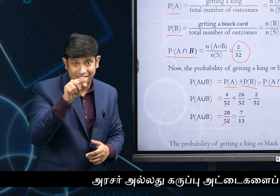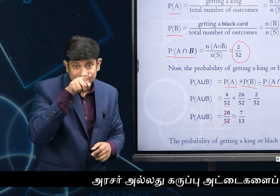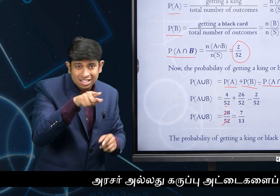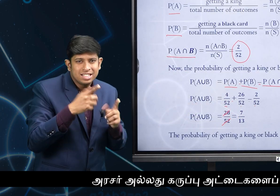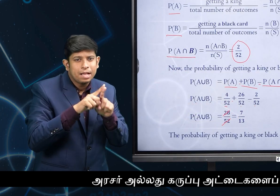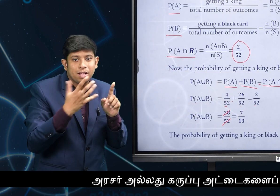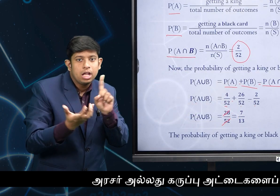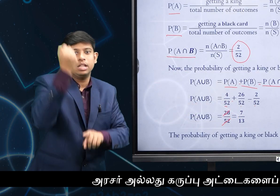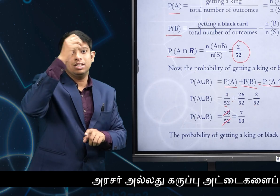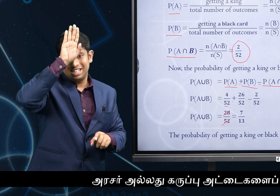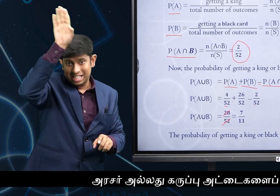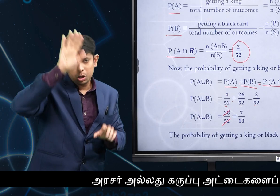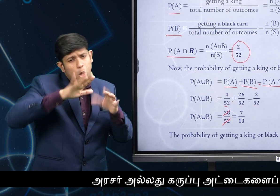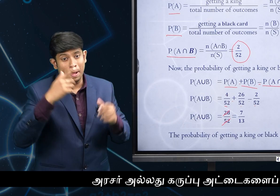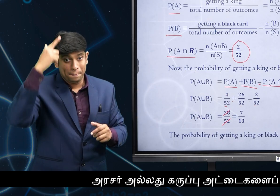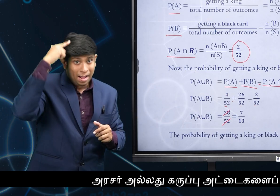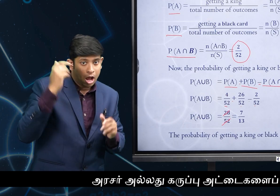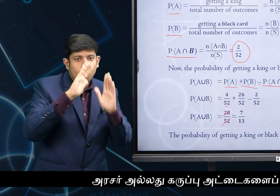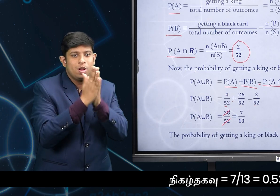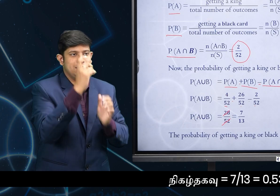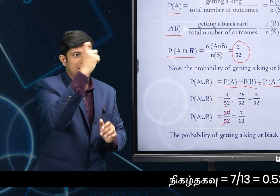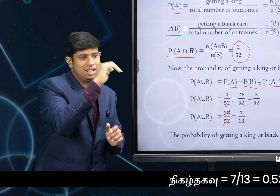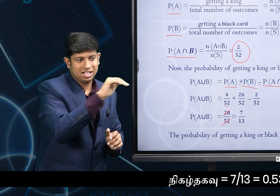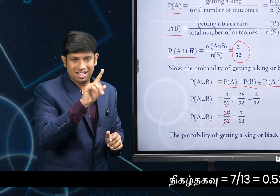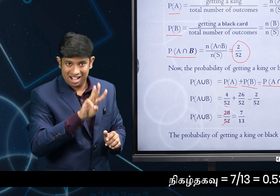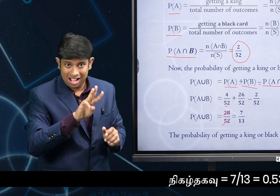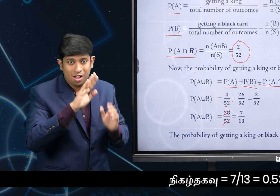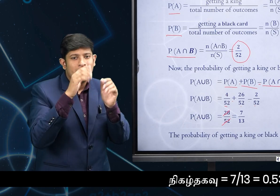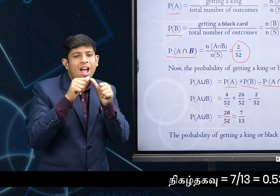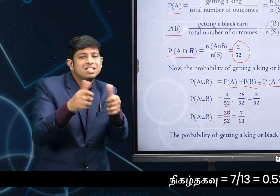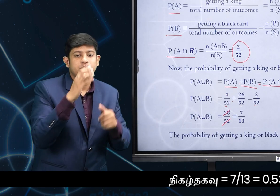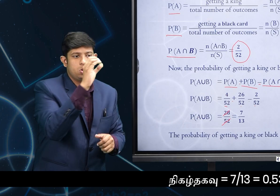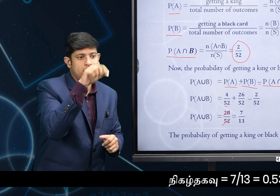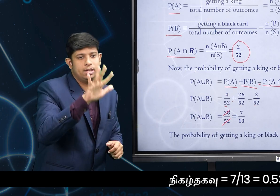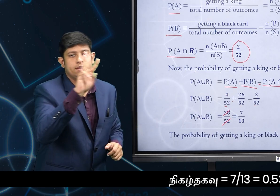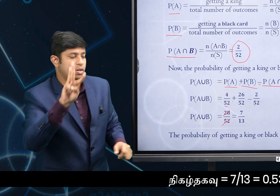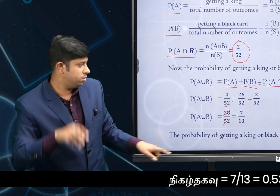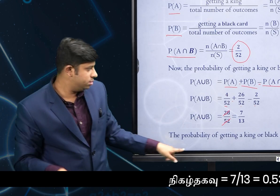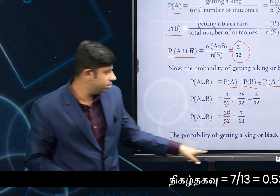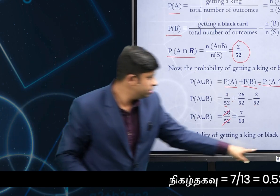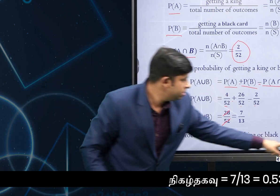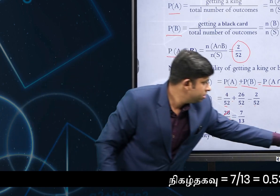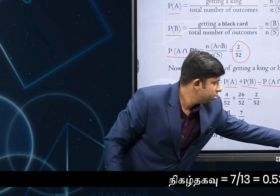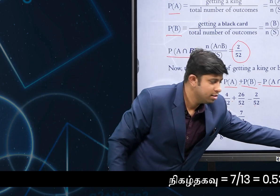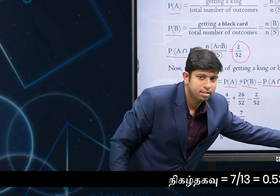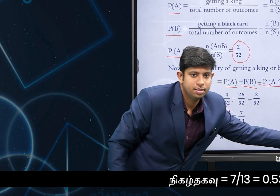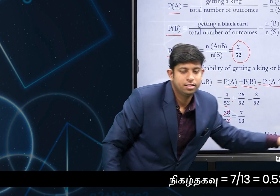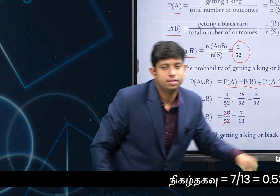அரசர் அல்லது கருப்பு அட்டைகளை பெறுவதற்கான நிகழ்தகவு ஈடு 7 கீழ்க்கோடு 13 ஈடு